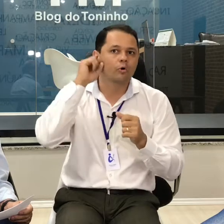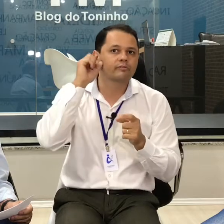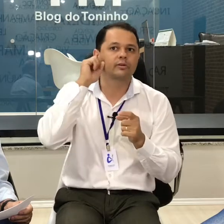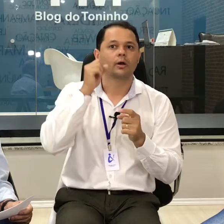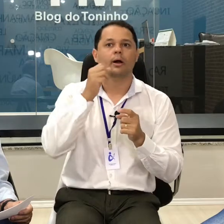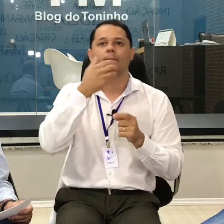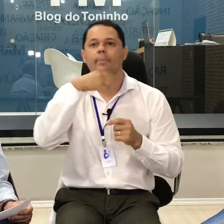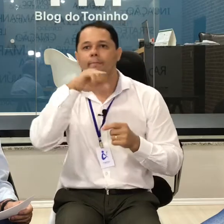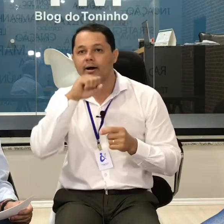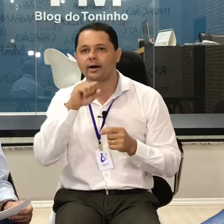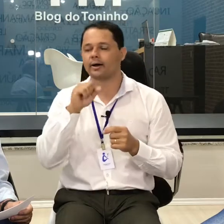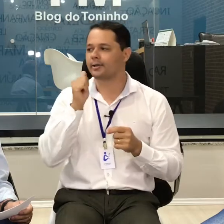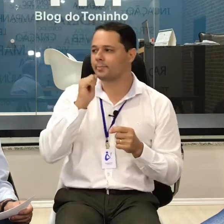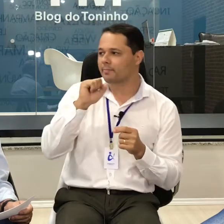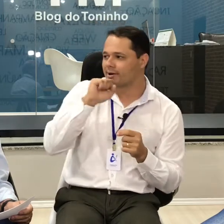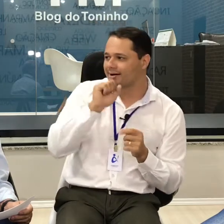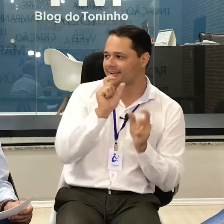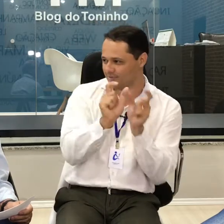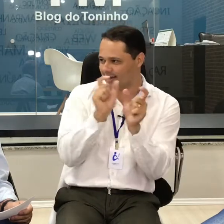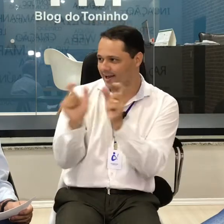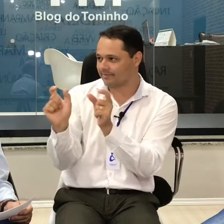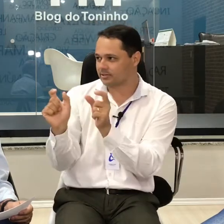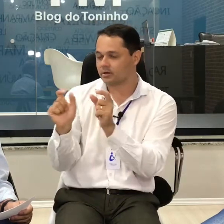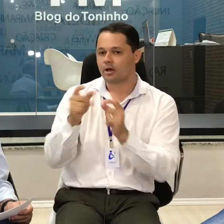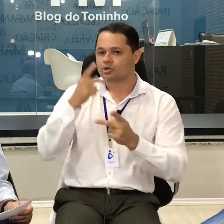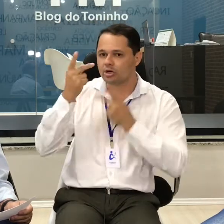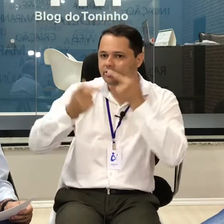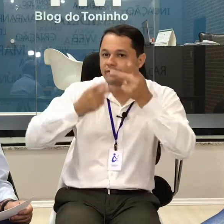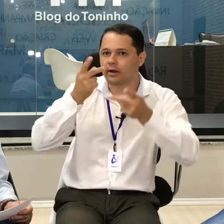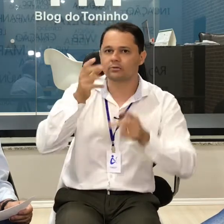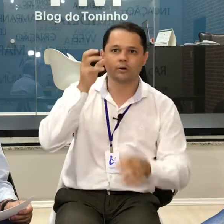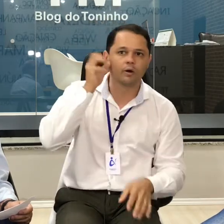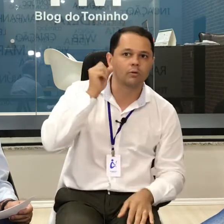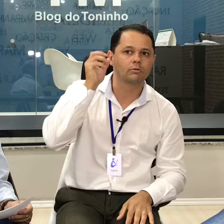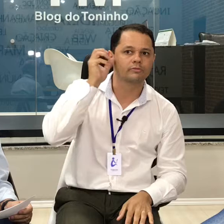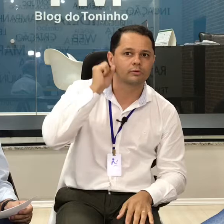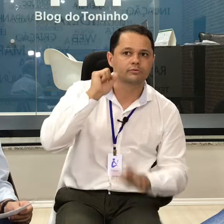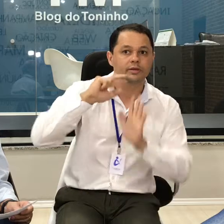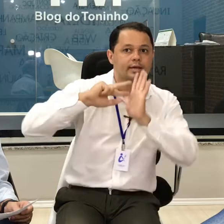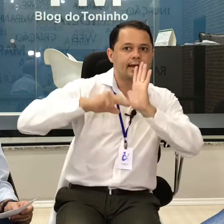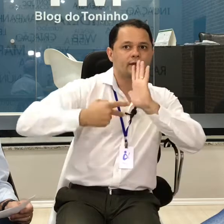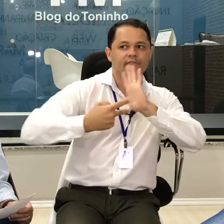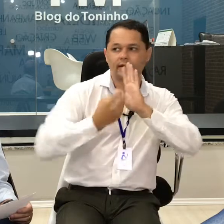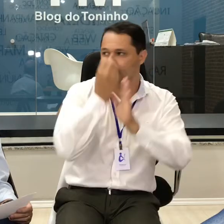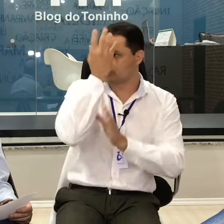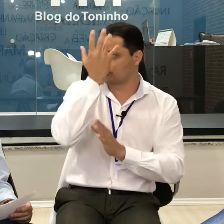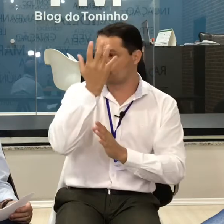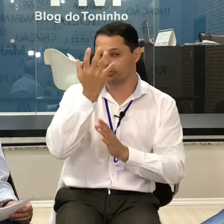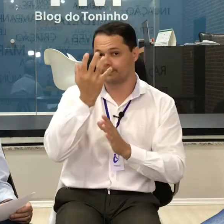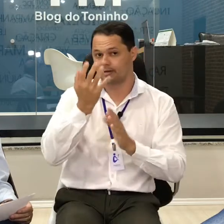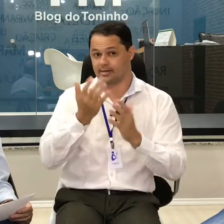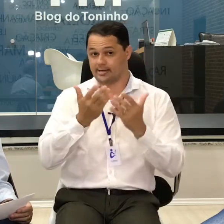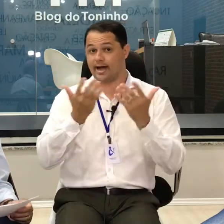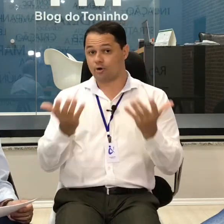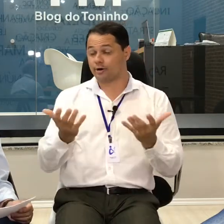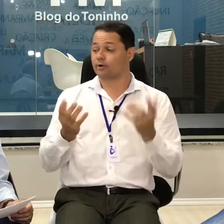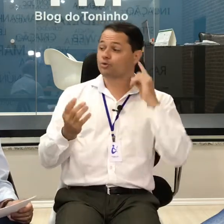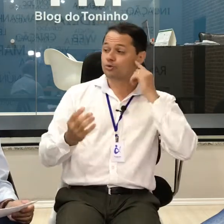ouve papai, mamãe, as palavras, só a gente falando. Então ela ouve e aquilo vai criando sentido. Agora, o